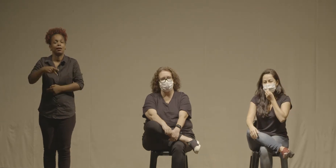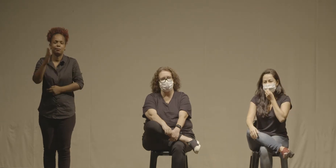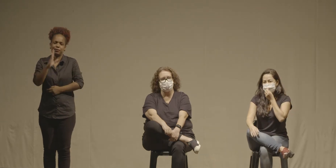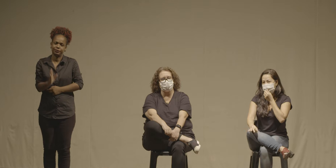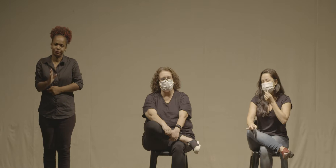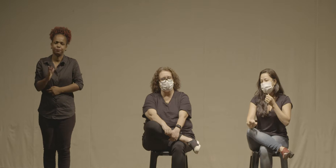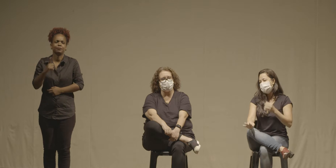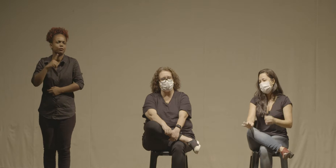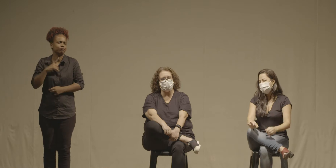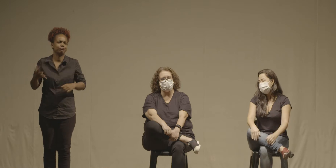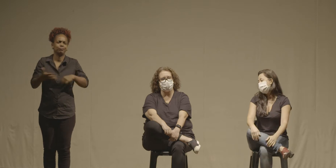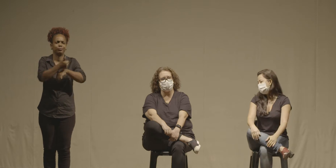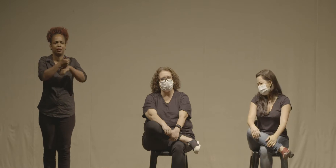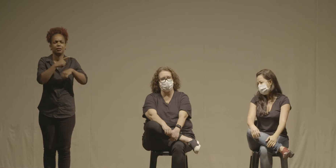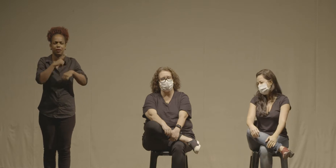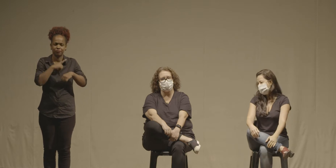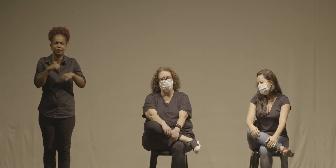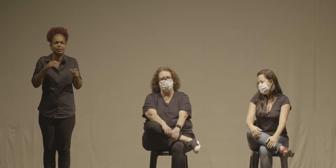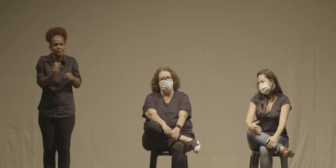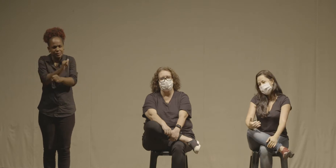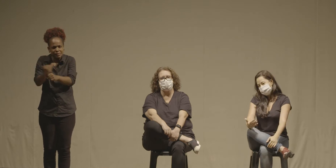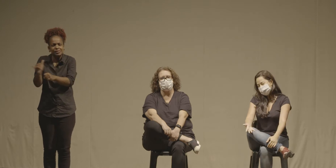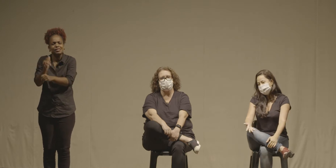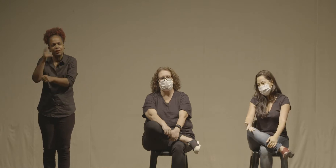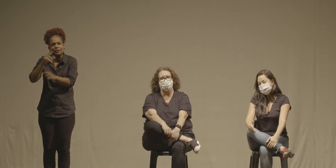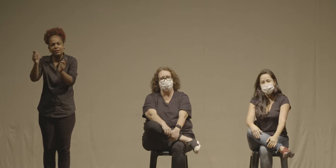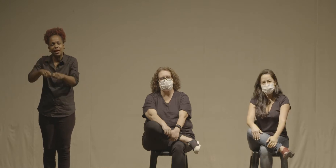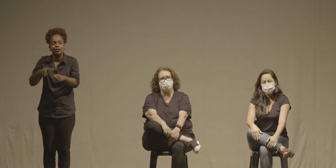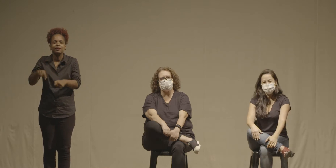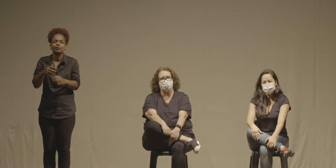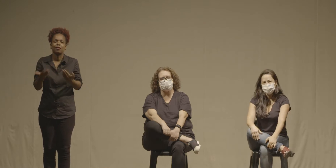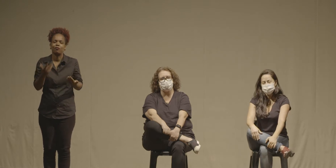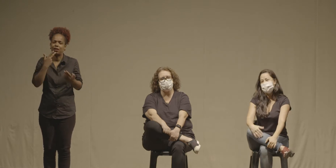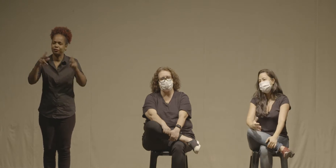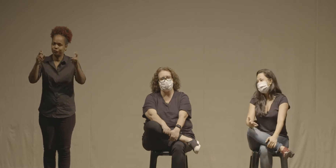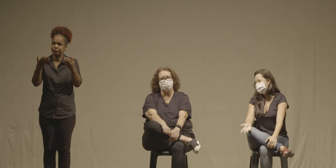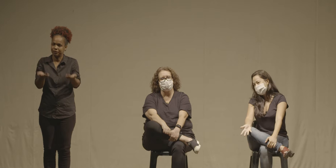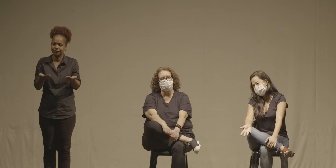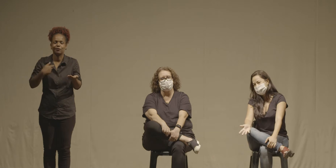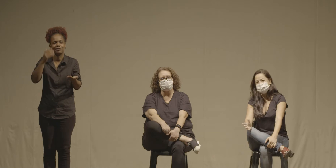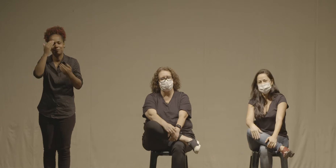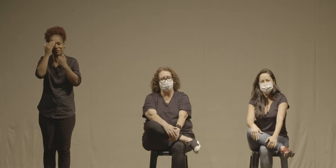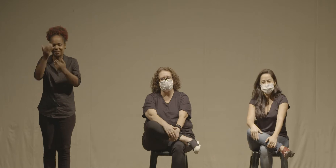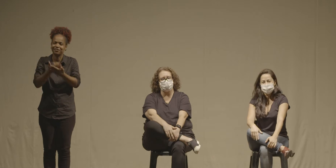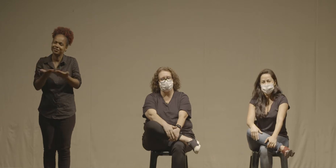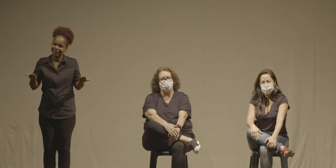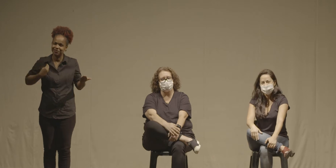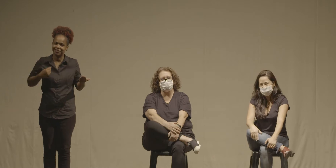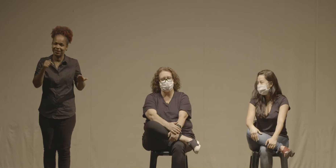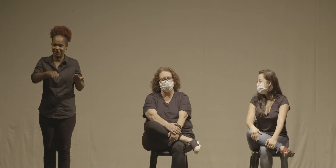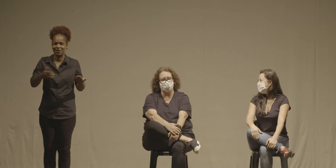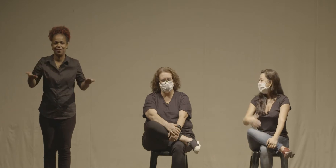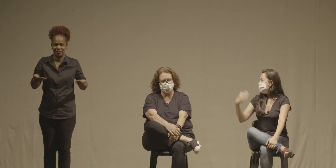ele é mestre na arte de dar um jeito. Então a gente vai falar um pouquinho sobre isso. Mais uma vez, obrigada por todos vocês